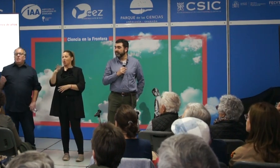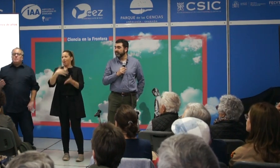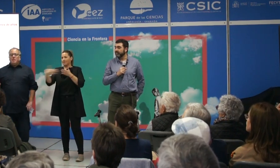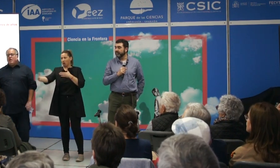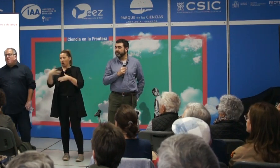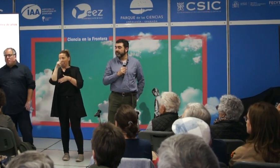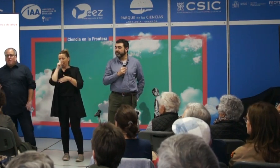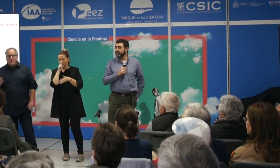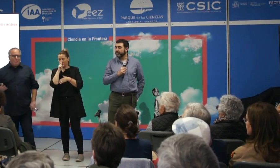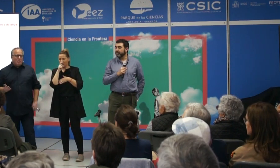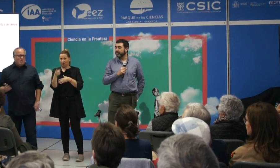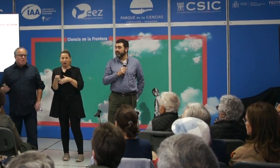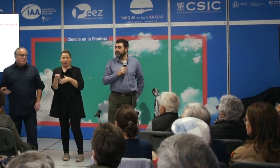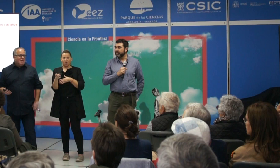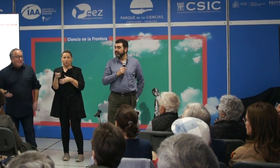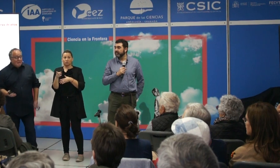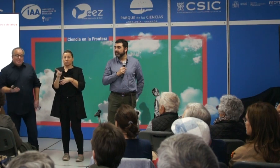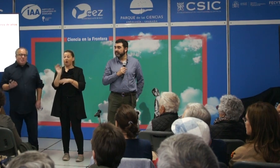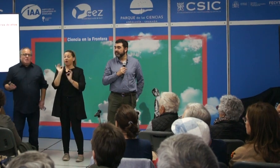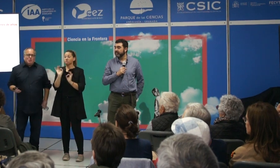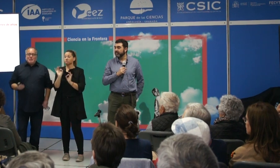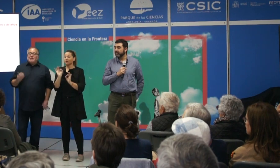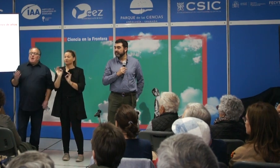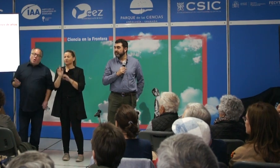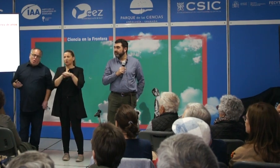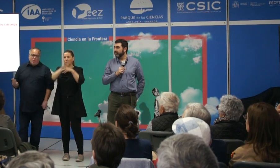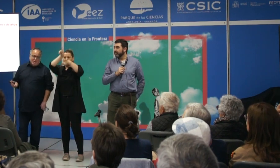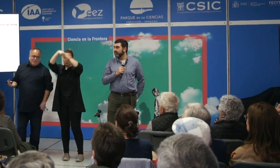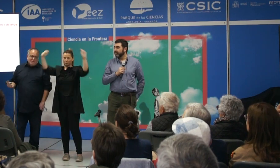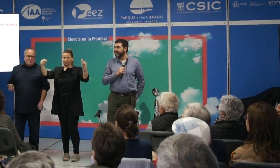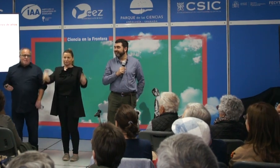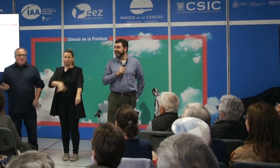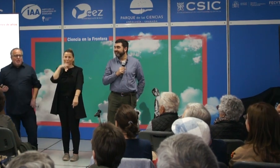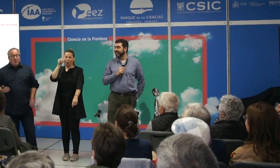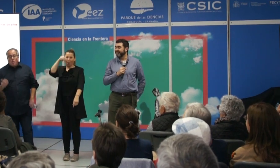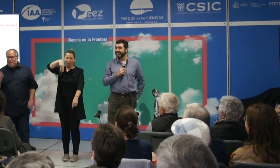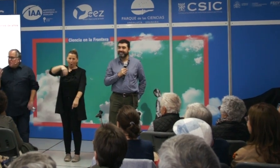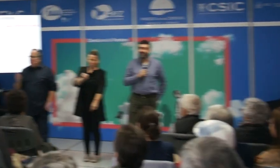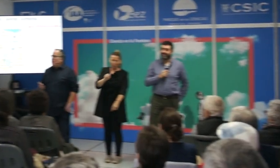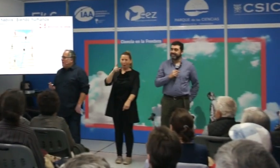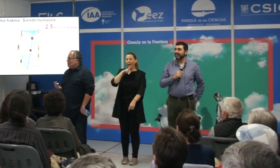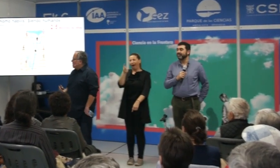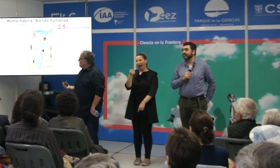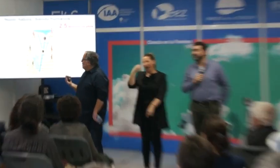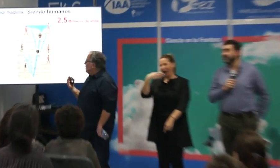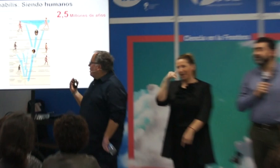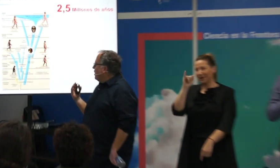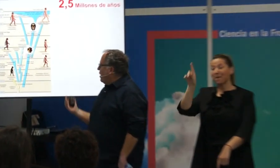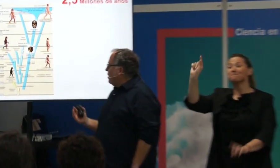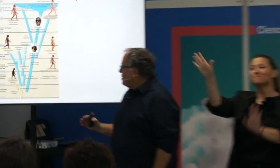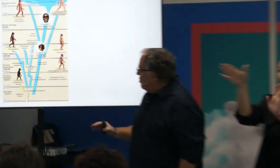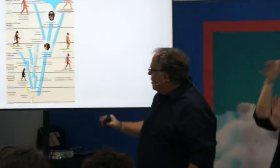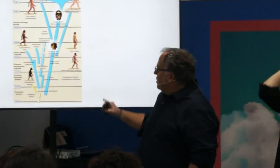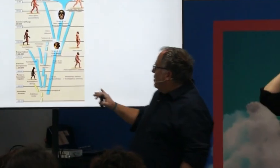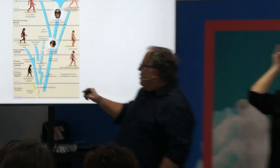constancia de una especie fundamental para nosotros, lo siento, Chus, que se llama Homo habilis, que se llama Homo habilis por habilidad. Es la